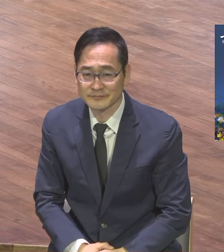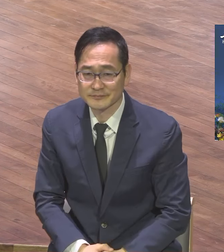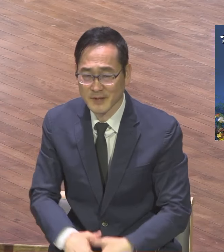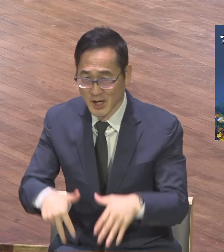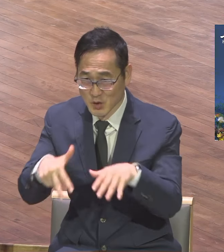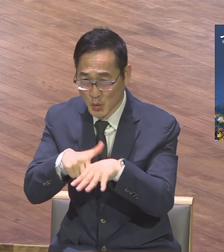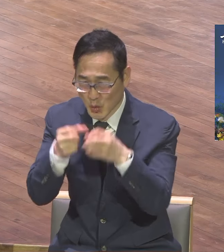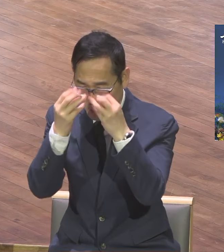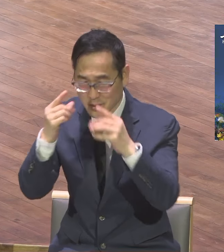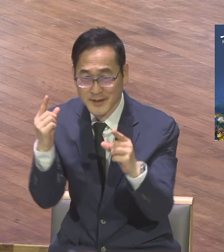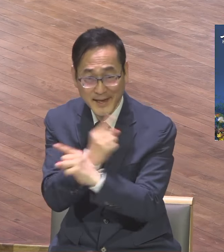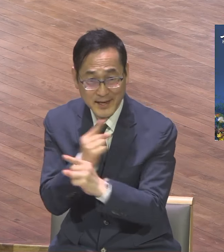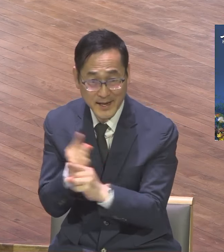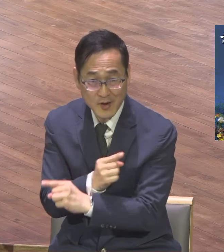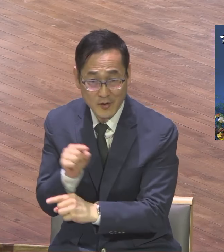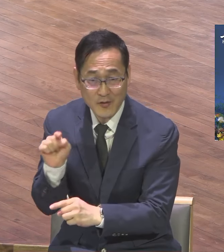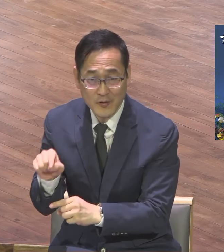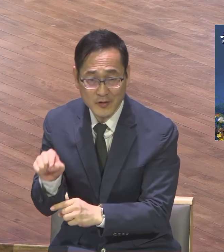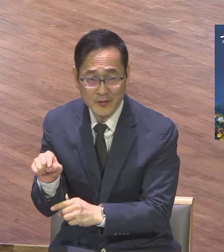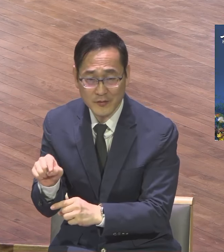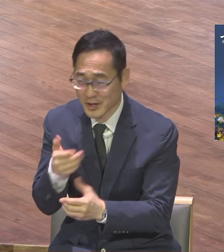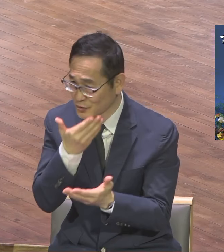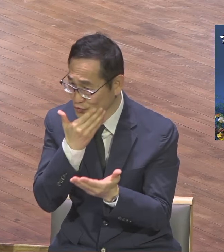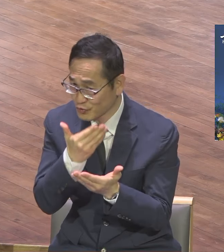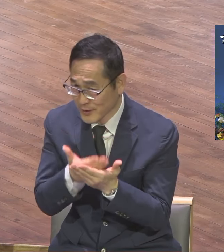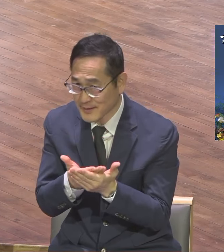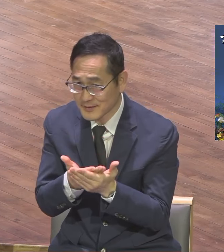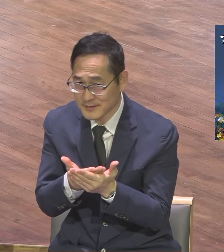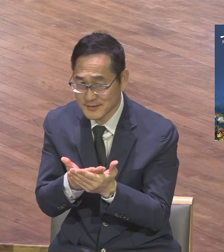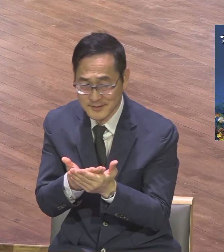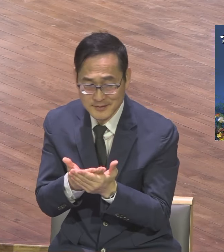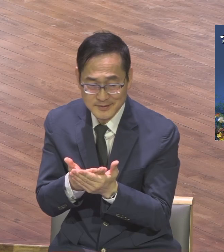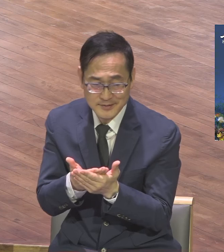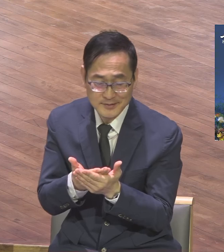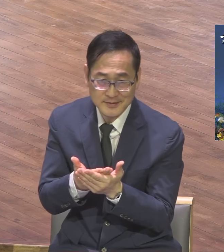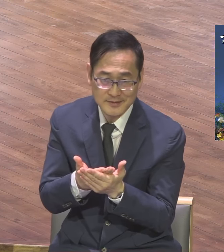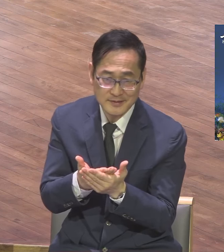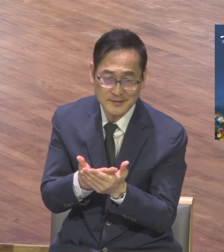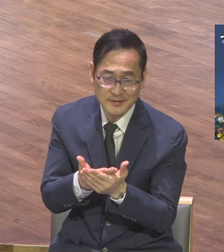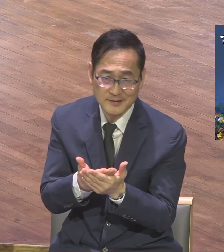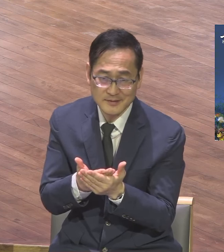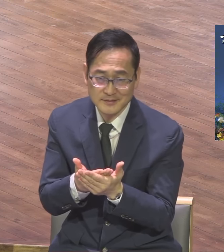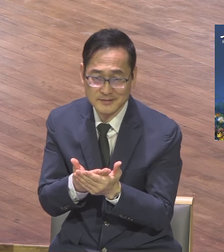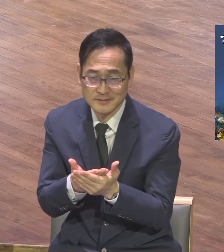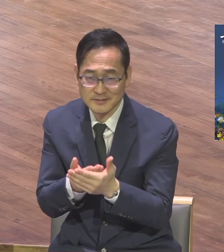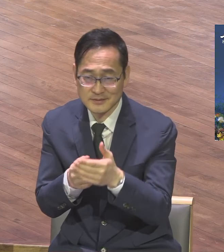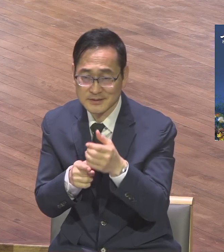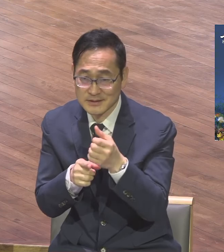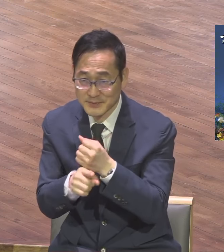종교개혁의 중요한 기체 중에 하나가 뭐요? 솔라